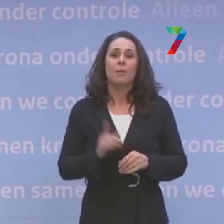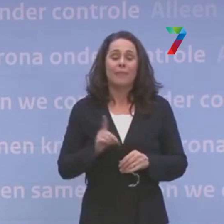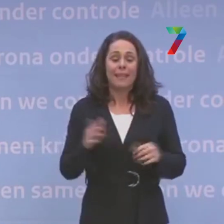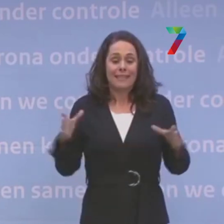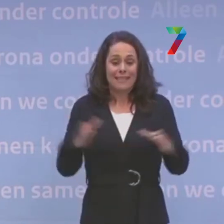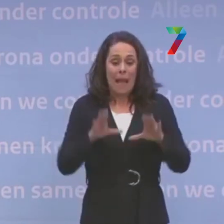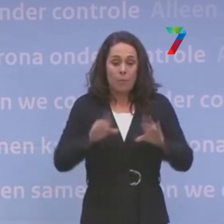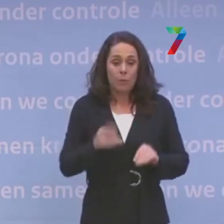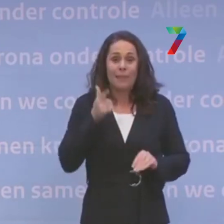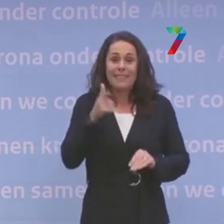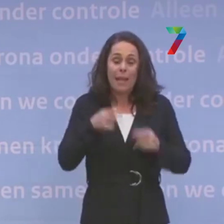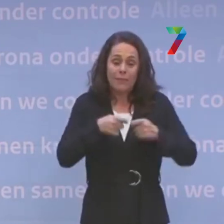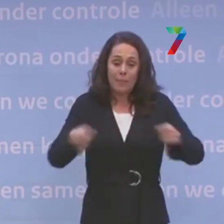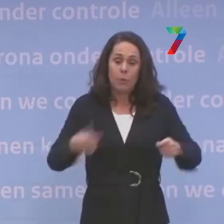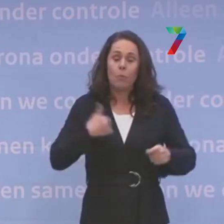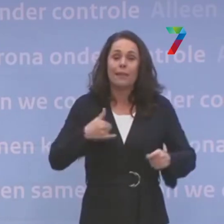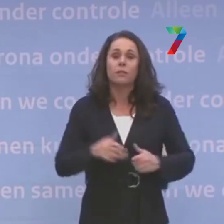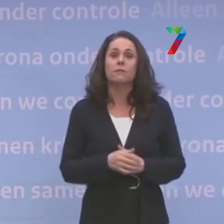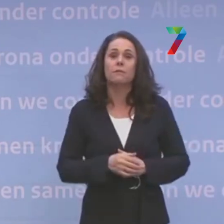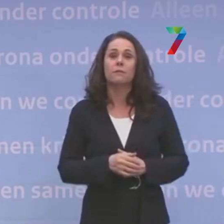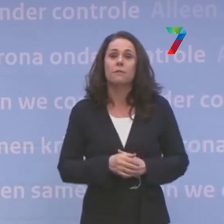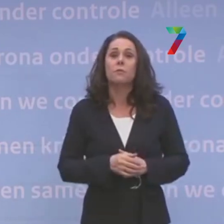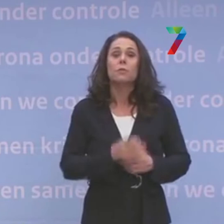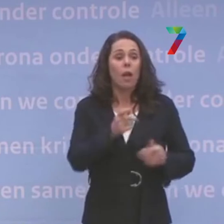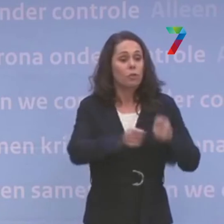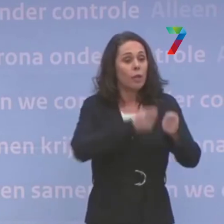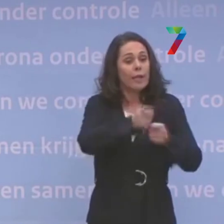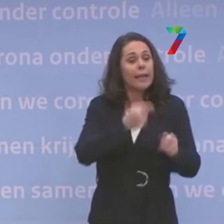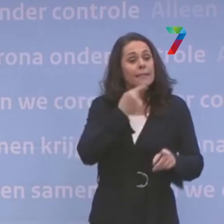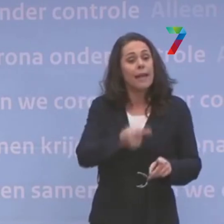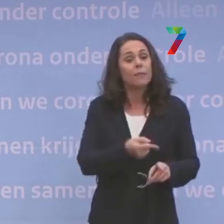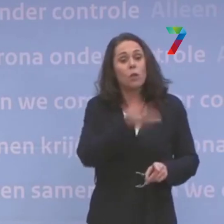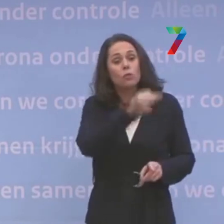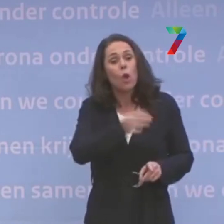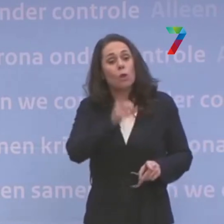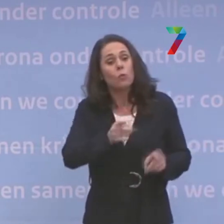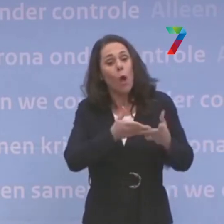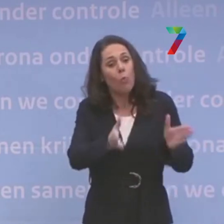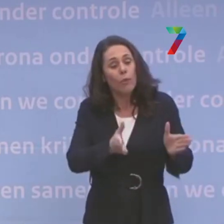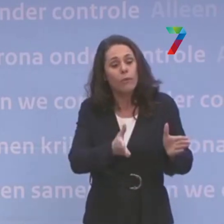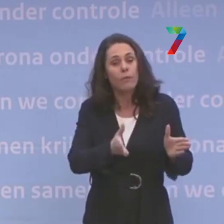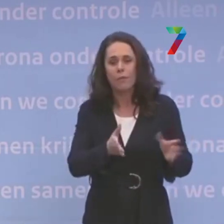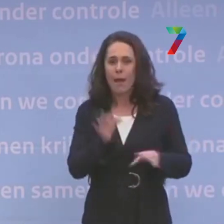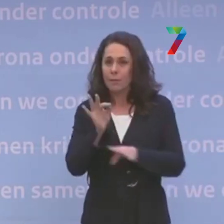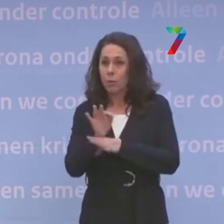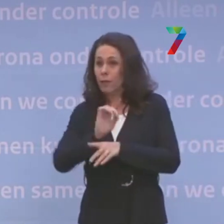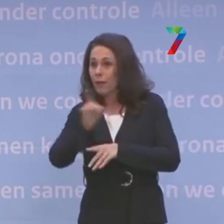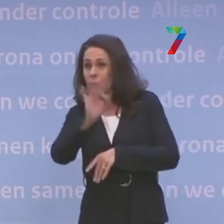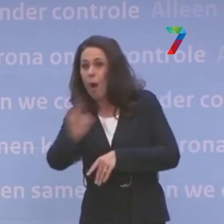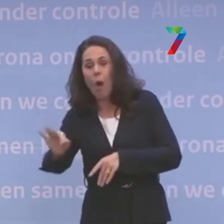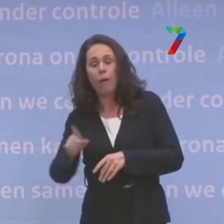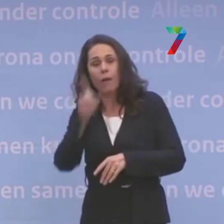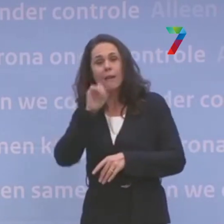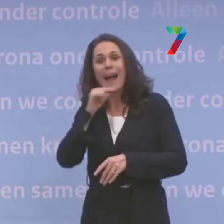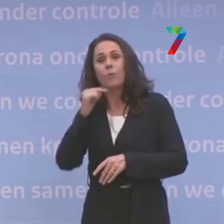regering wel zeggen op basis van advisering de scholen kunnen open blijven. Maar als dan de ouders, de kinderen thuis houden, de leraren niet komen, dat was de situatie natuurlijk